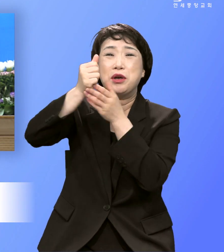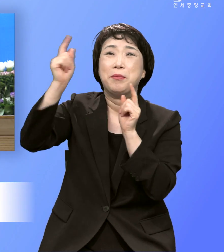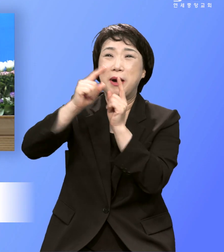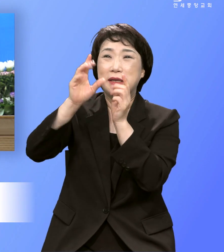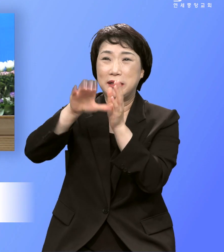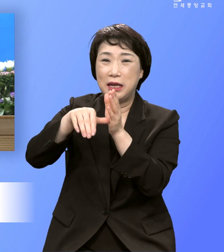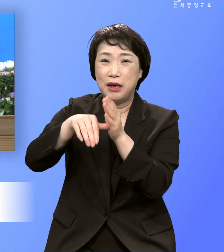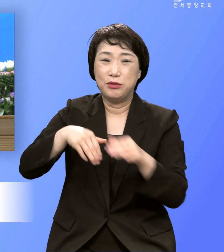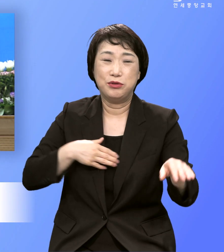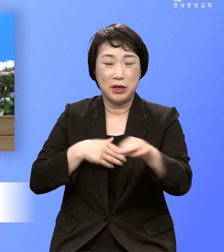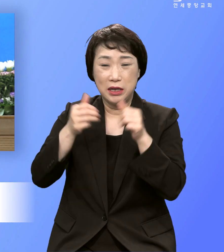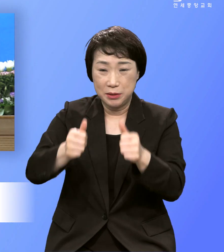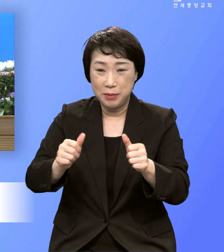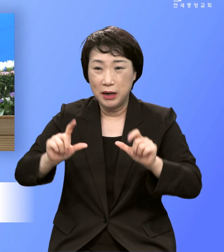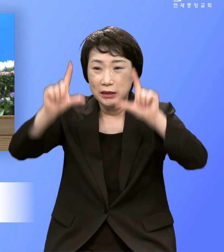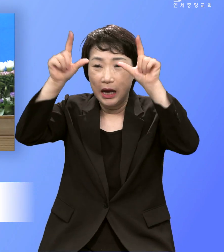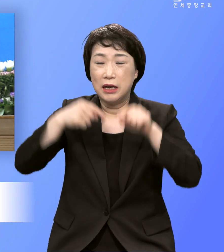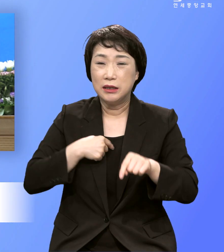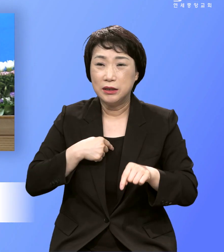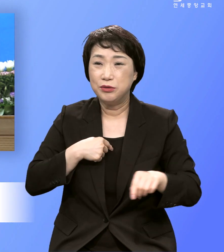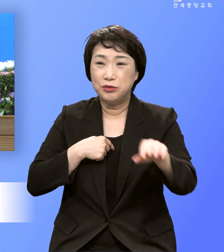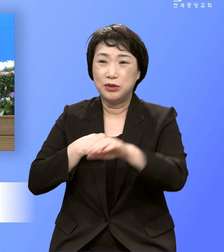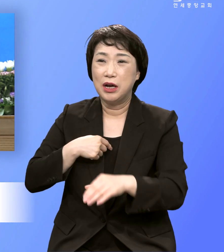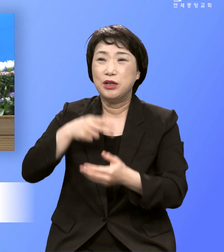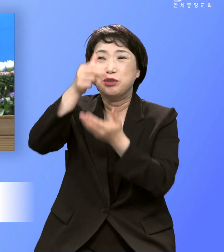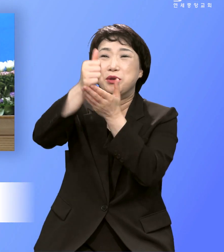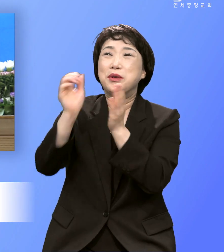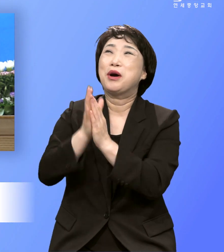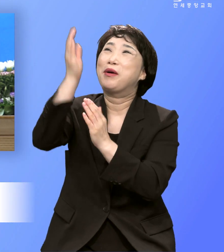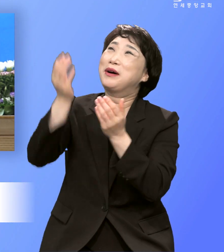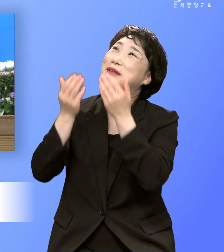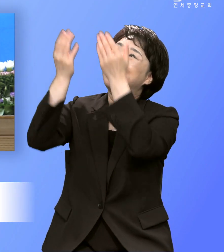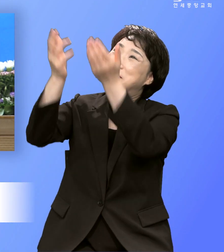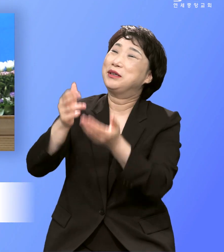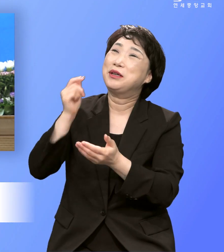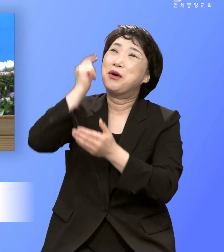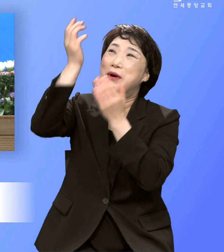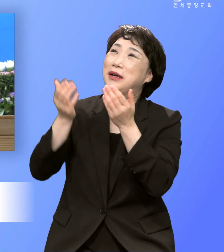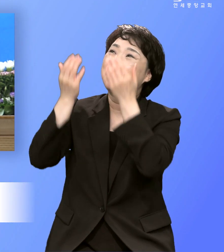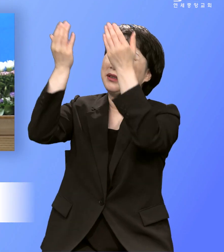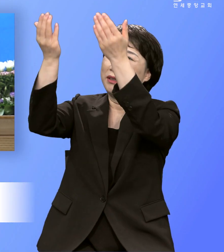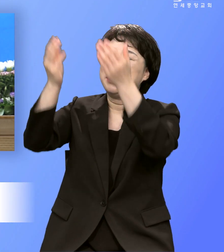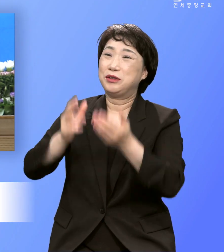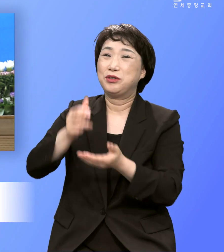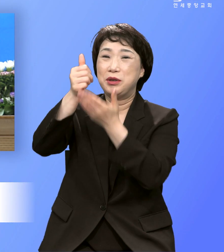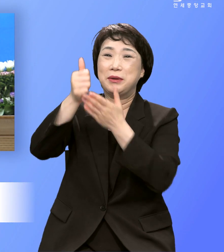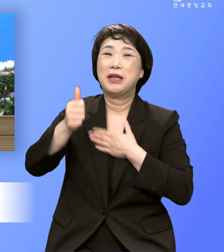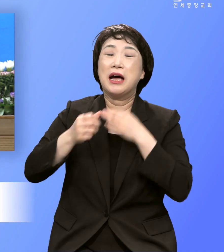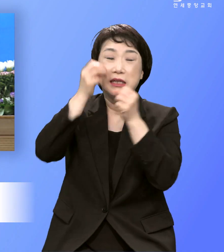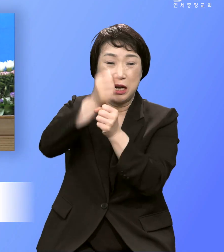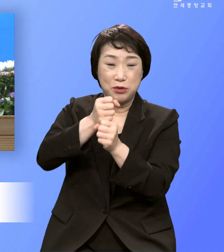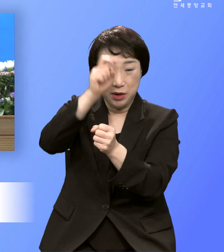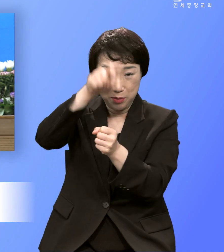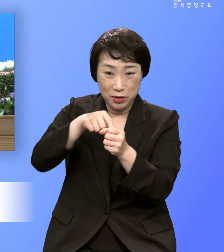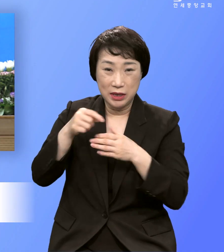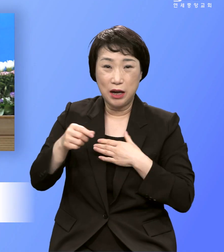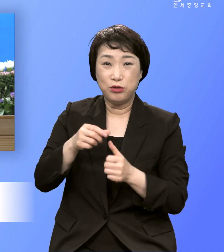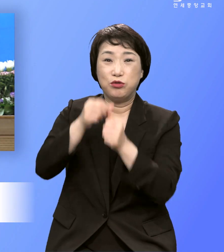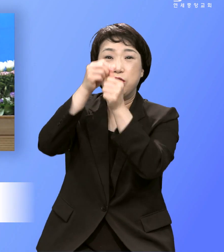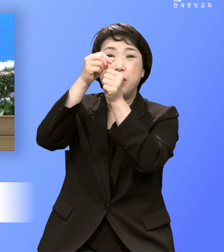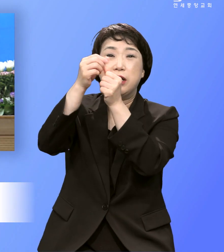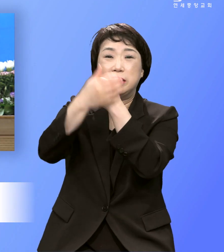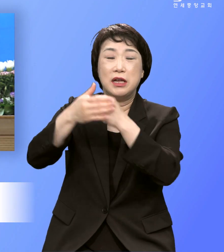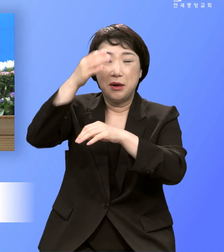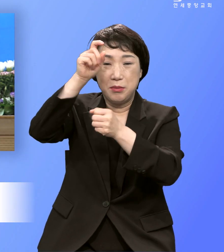그날 우리가 심판의 날 그날 우리가 주님께 영화롭게 할 수 있는 주님께 영광 올려드리는 주님이 우리를 창조한 목적 우리를 구원하시는